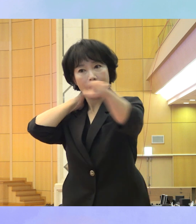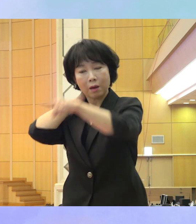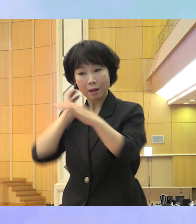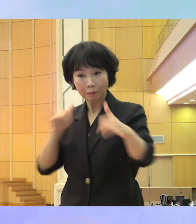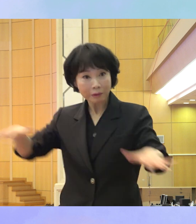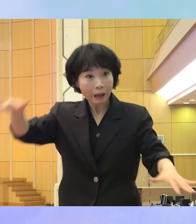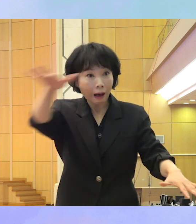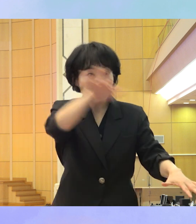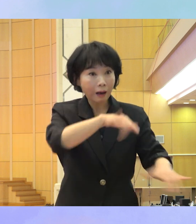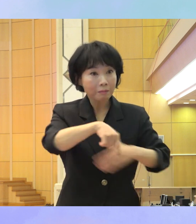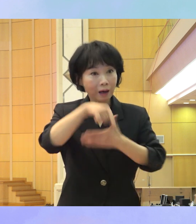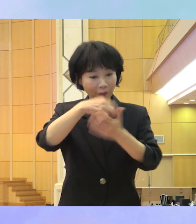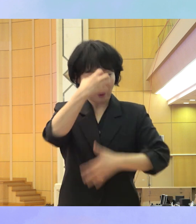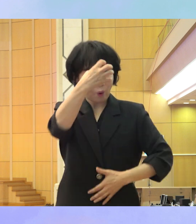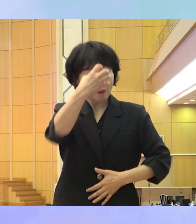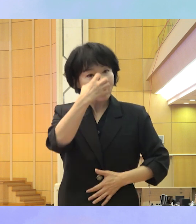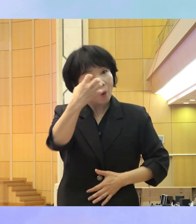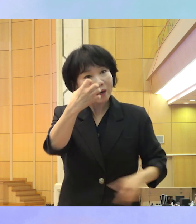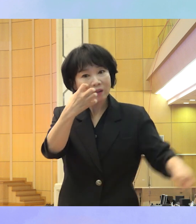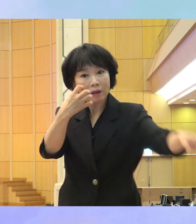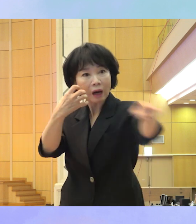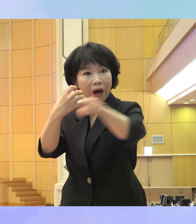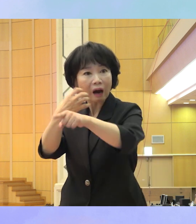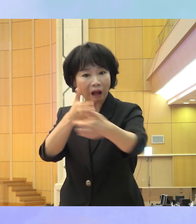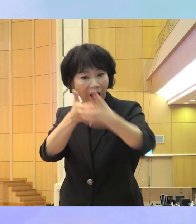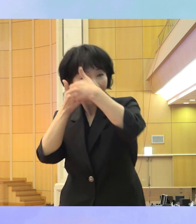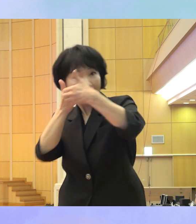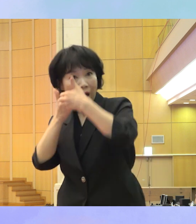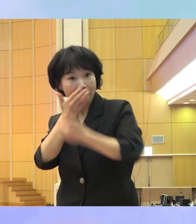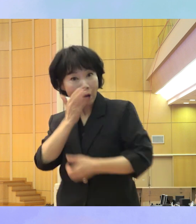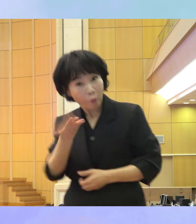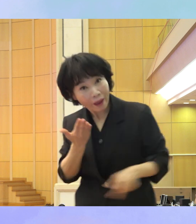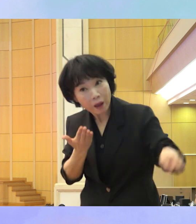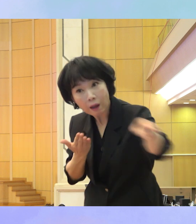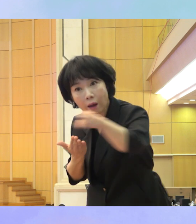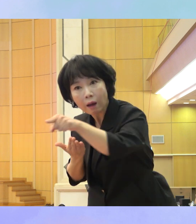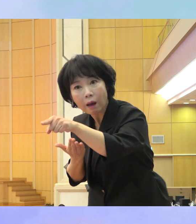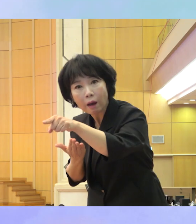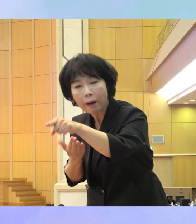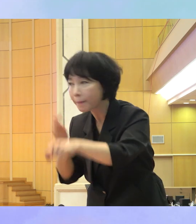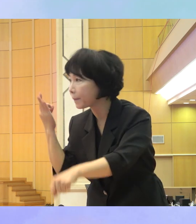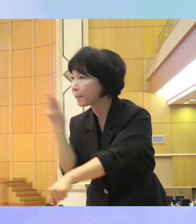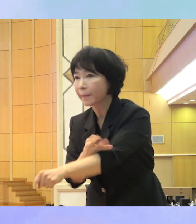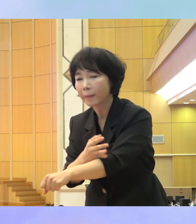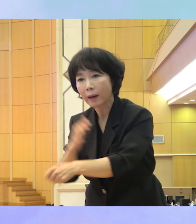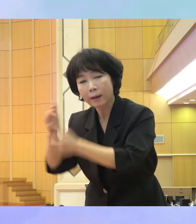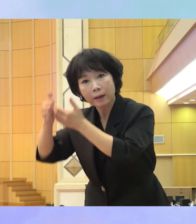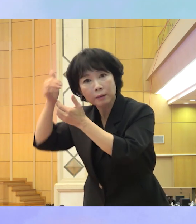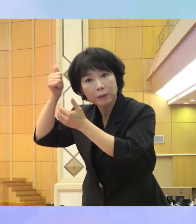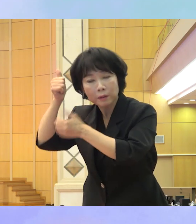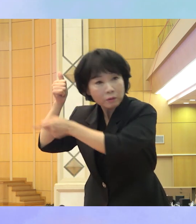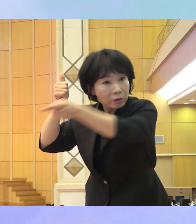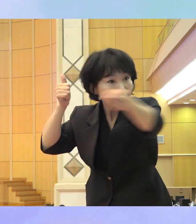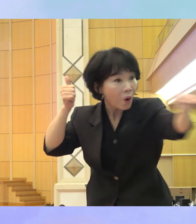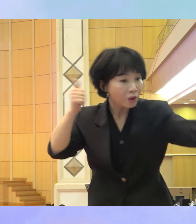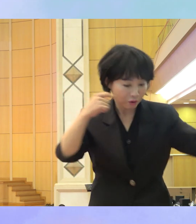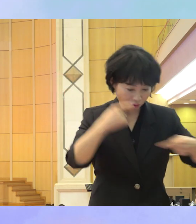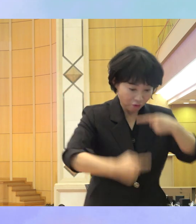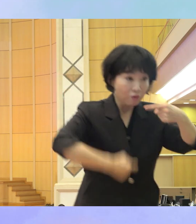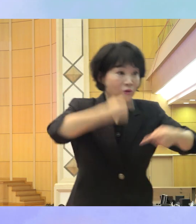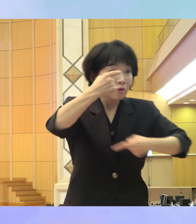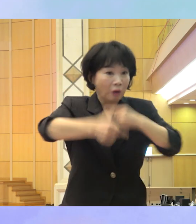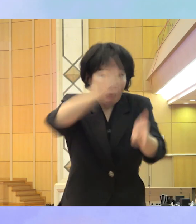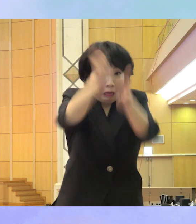너무너무 교만하잖아요. 하나님이 강림하사 그들의 언어를 혼잡하게 함으로